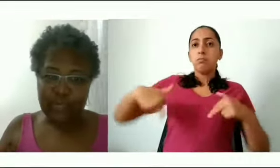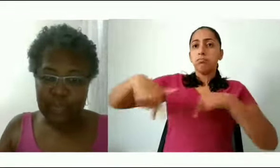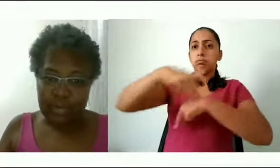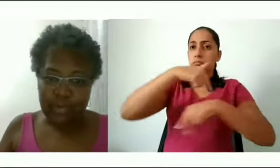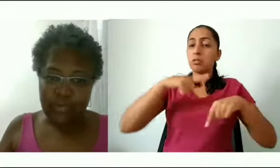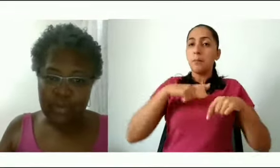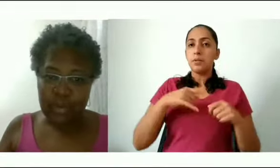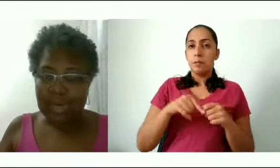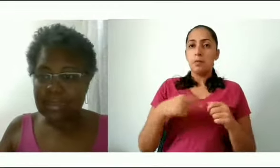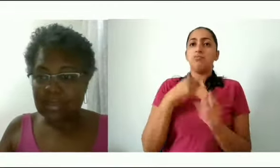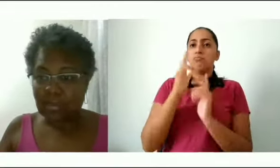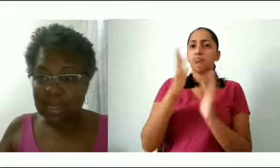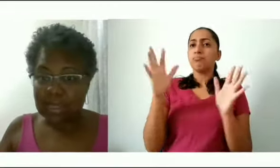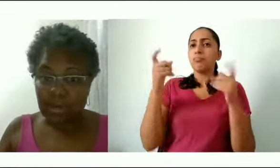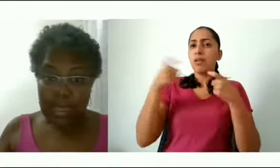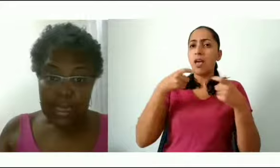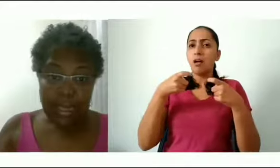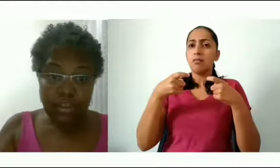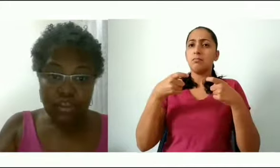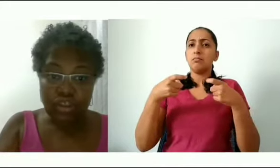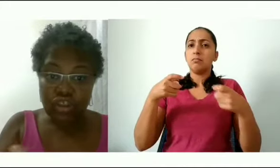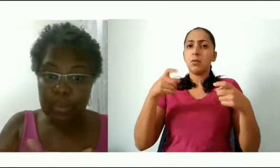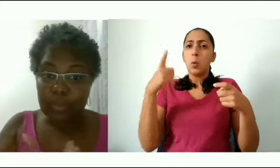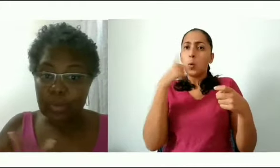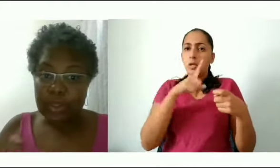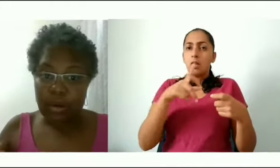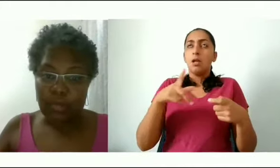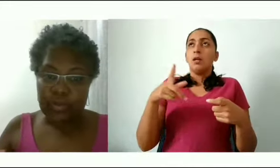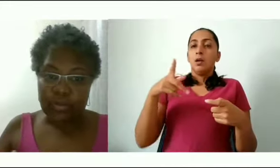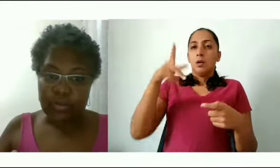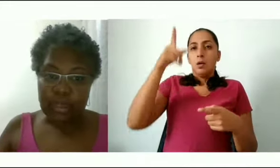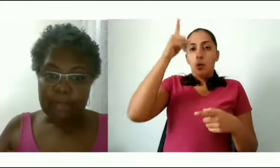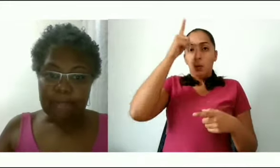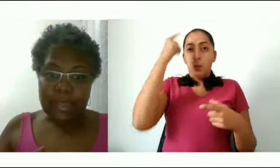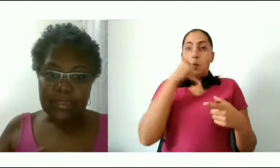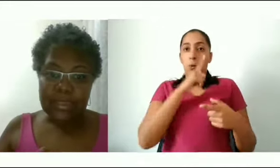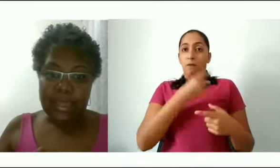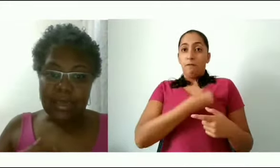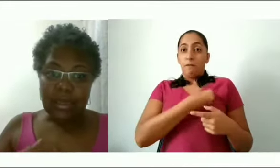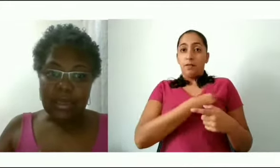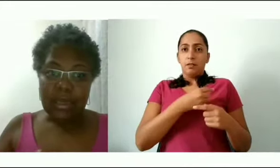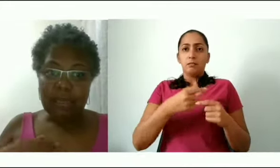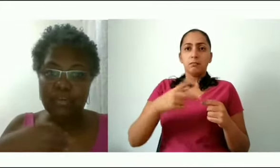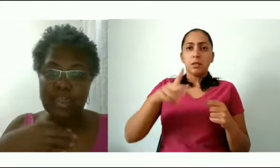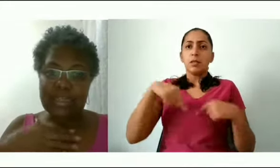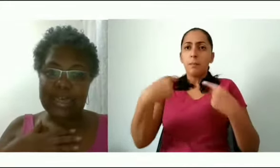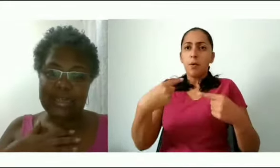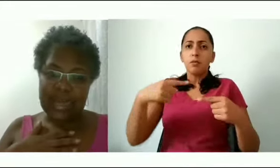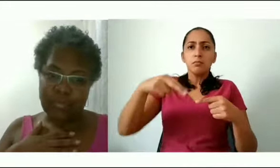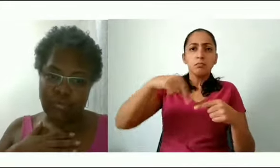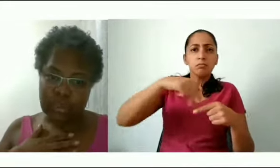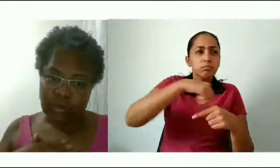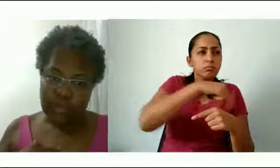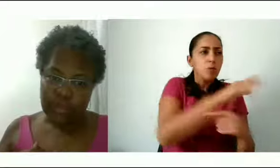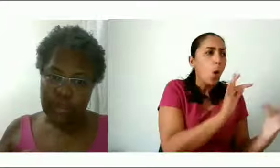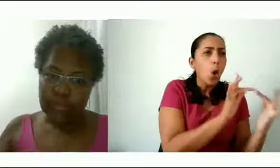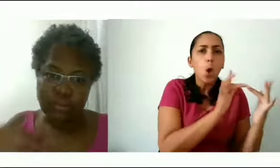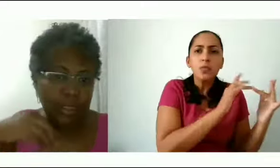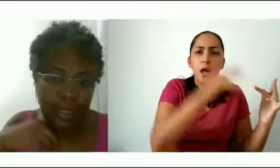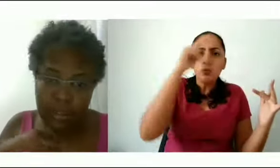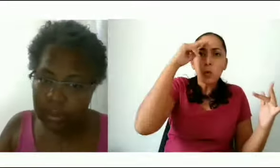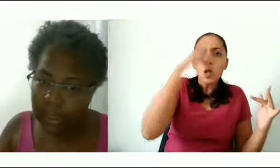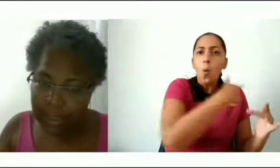felizmente viviam essa situação, eles distribuíam o vírus. Quer dizer, ele podia ser até imune ao vírus,